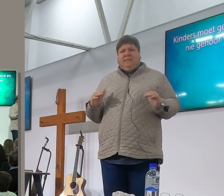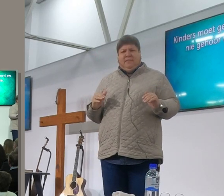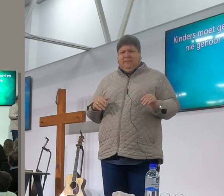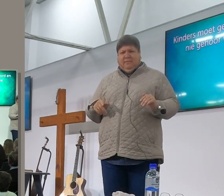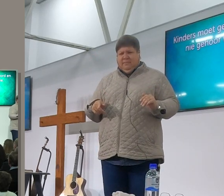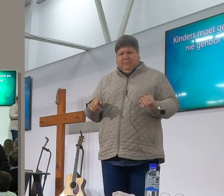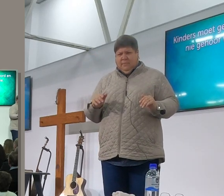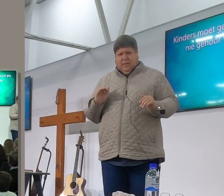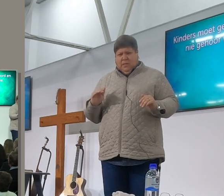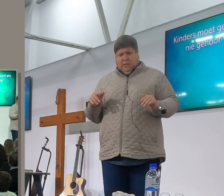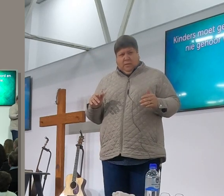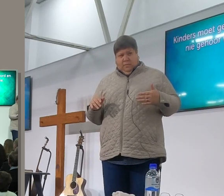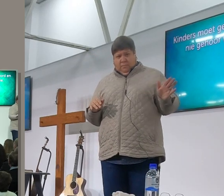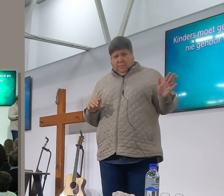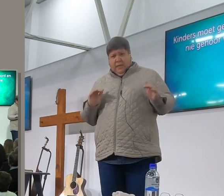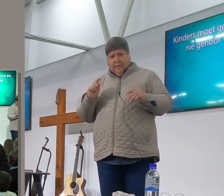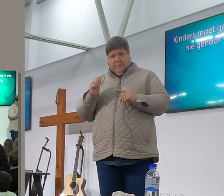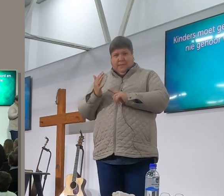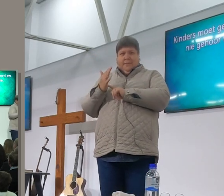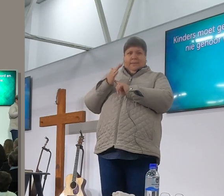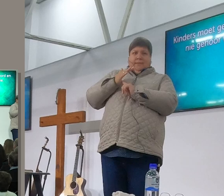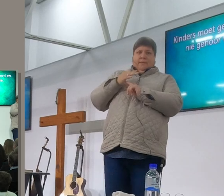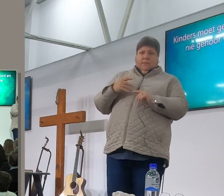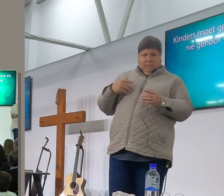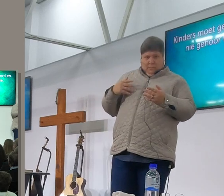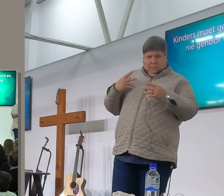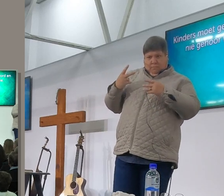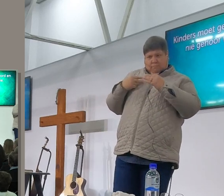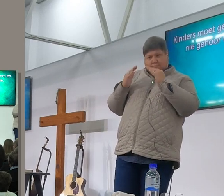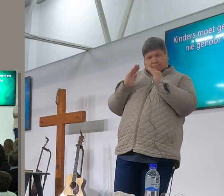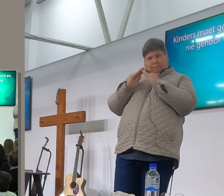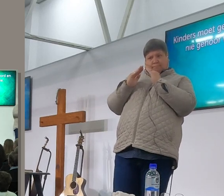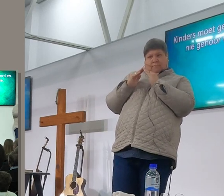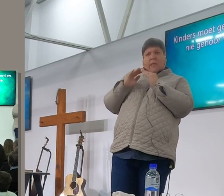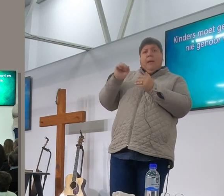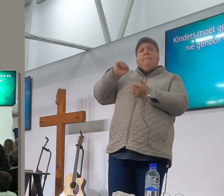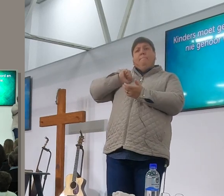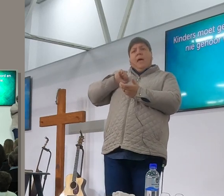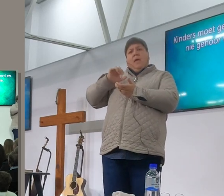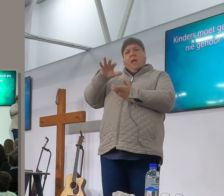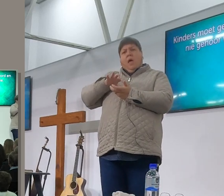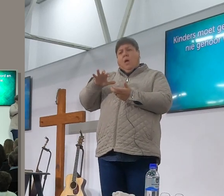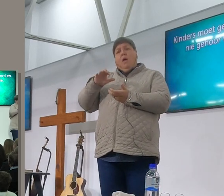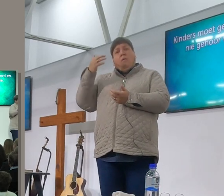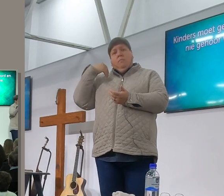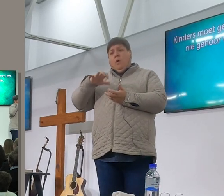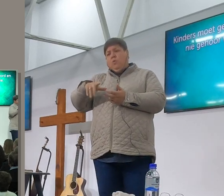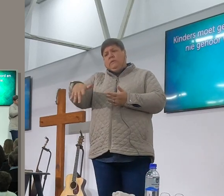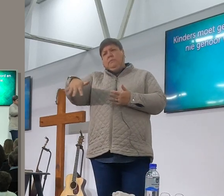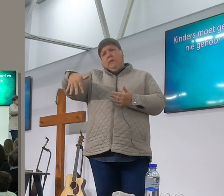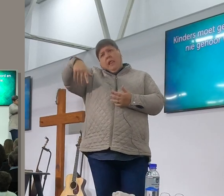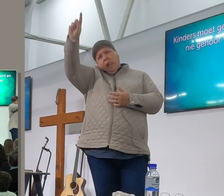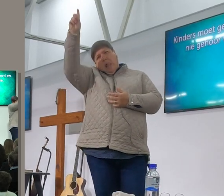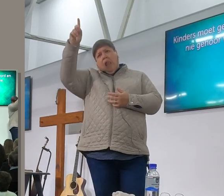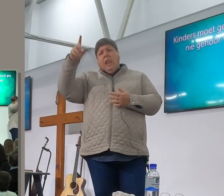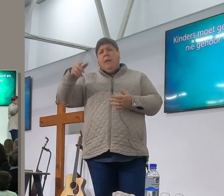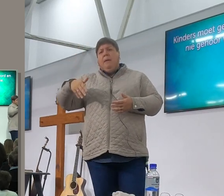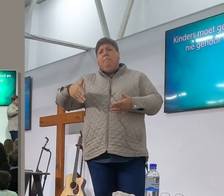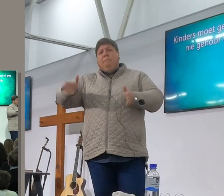nie heeltemal in dit groot geword nie, want weet ek in era se ouderdom, ons het, my pa het gesê, man, gaan speel met jou karretjies op die highway.